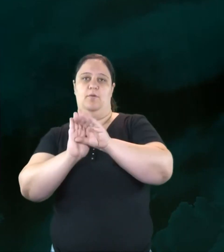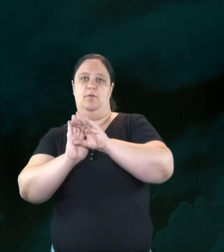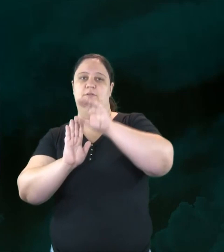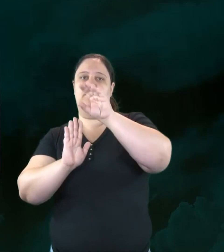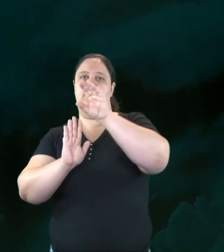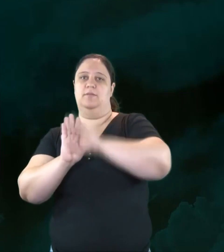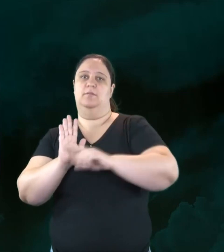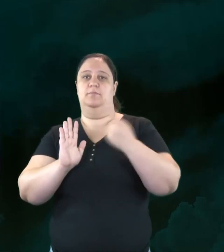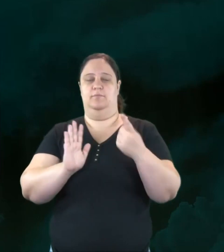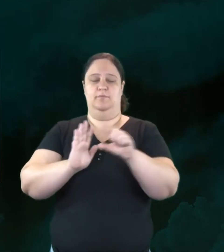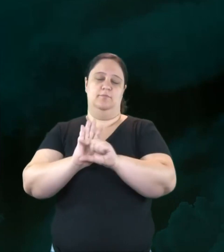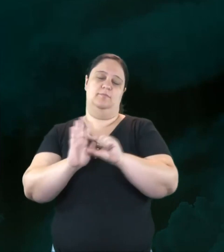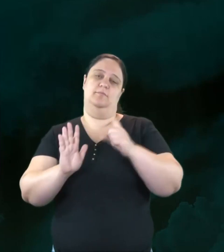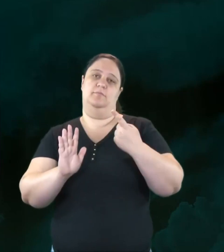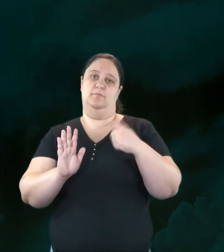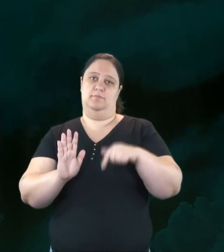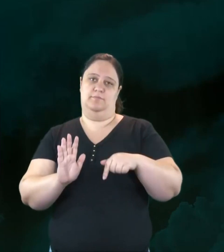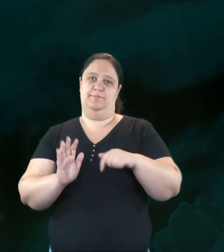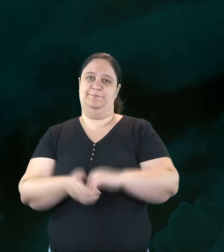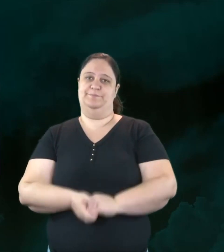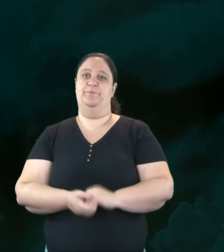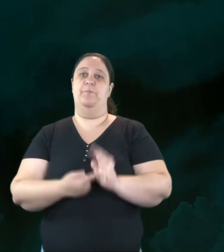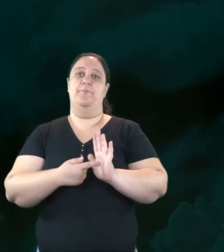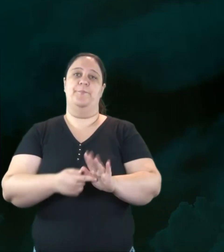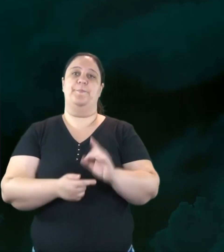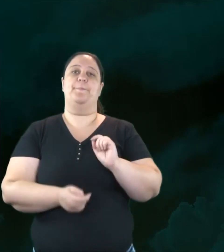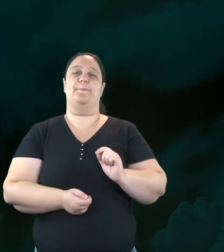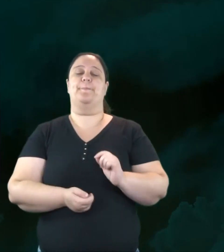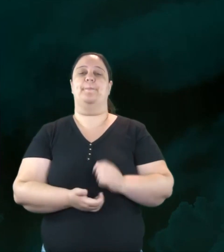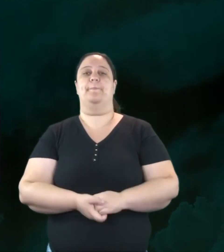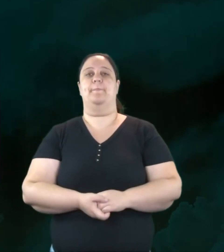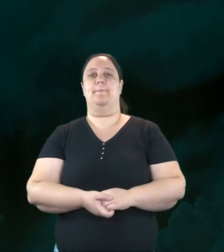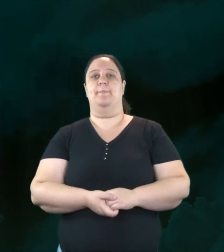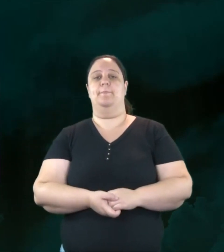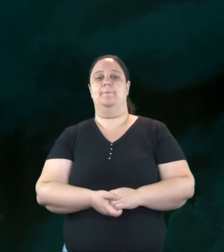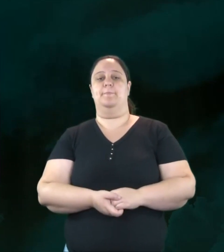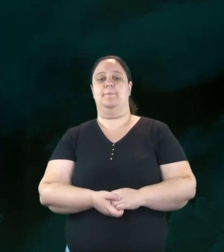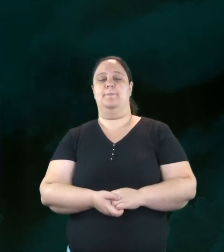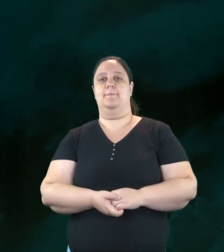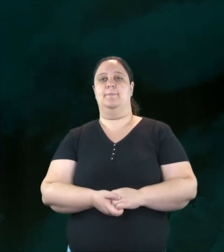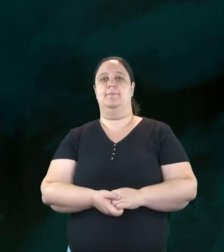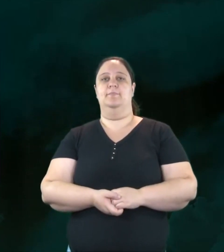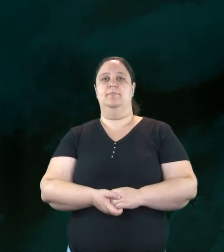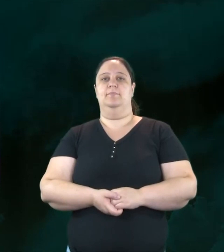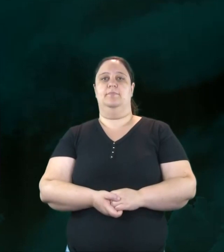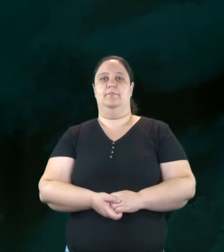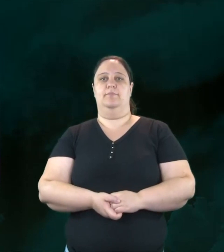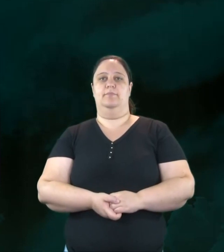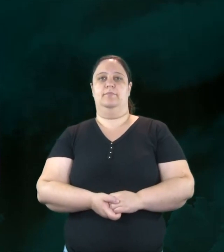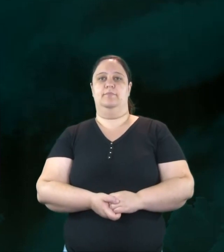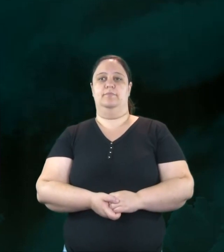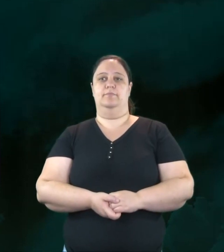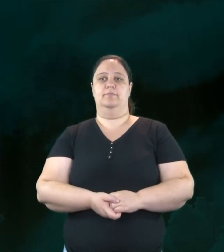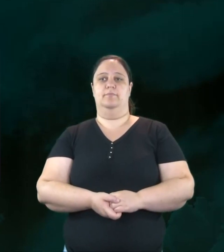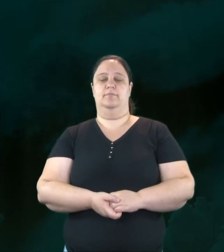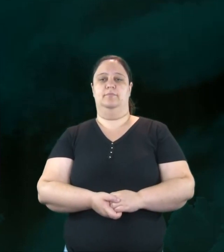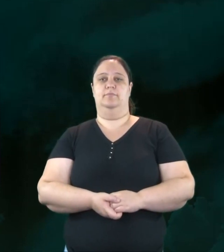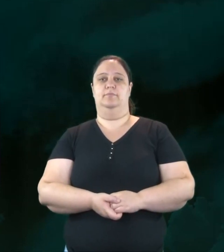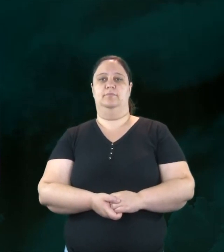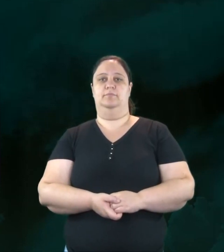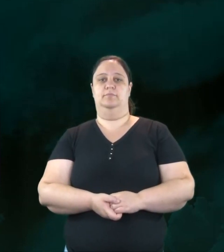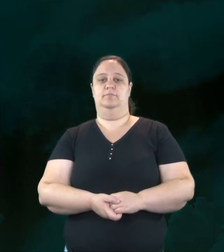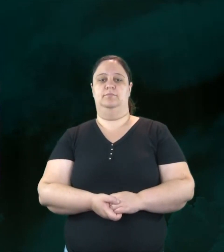versículo 17, que fala assim, Colossenses 1, versículo 17,